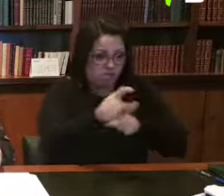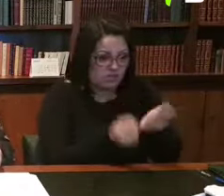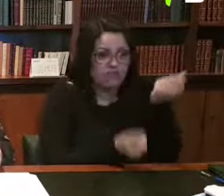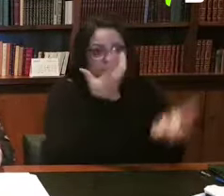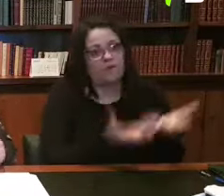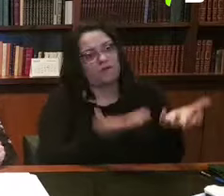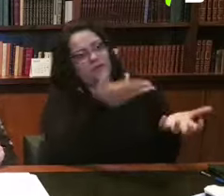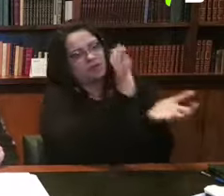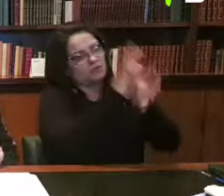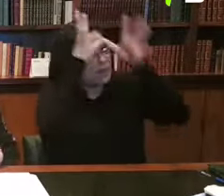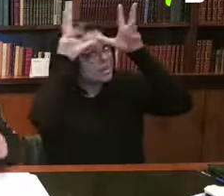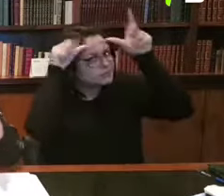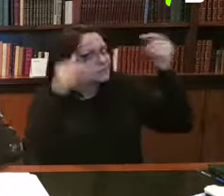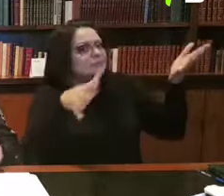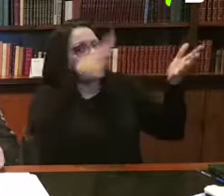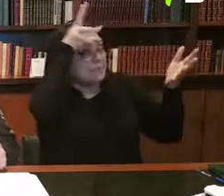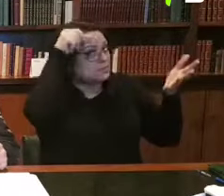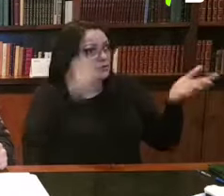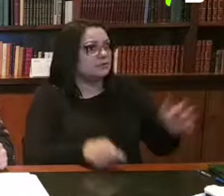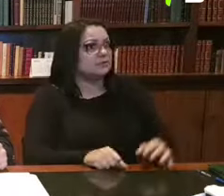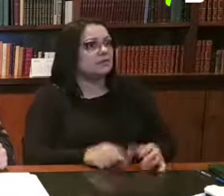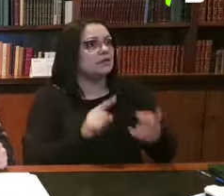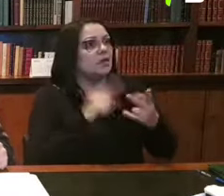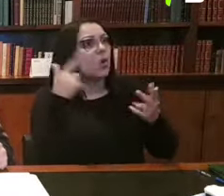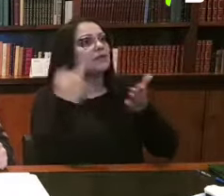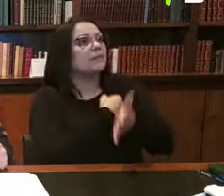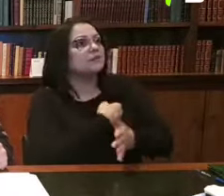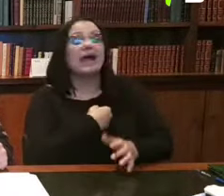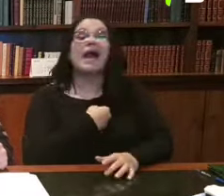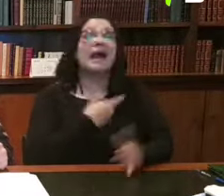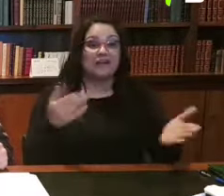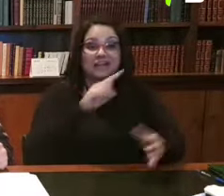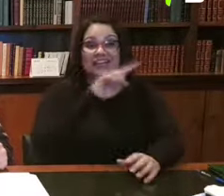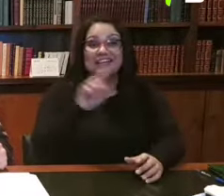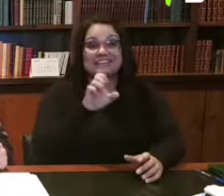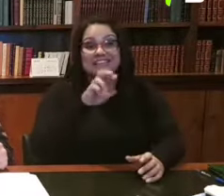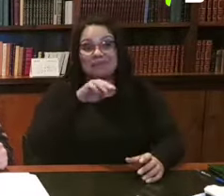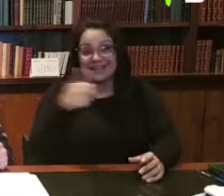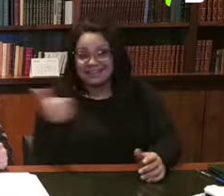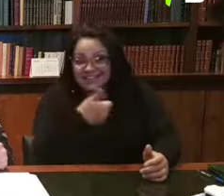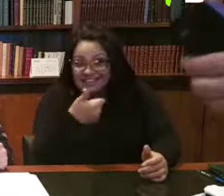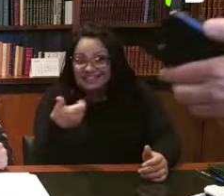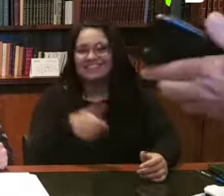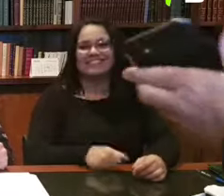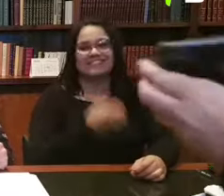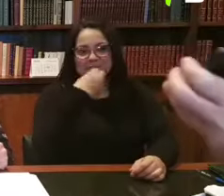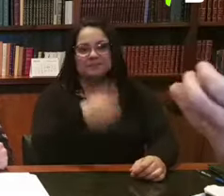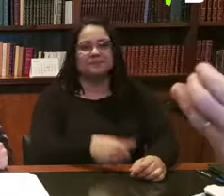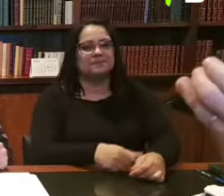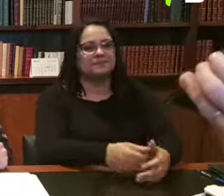região amazônica é como um todo tem mais uma pergunta na gostosas ele já vá fala zé maria